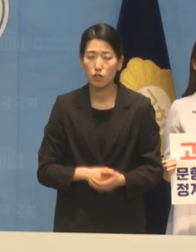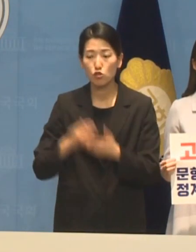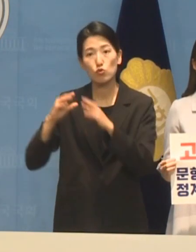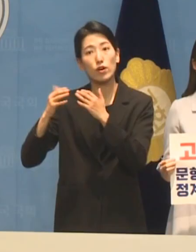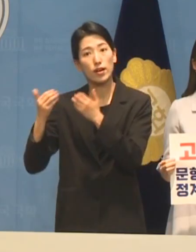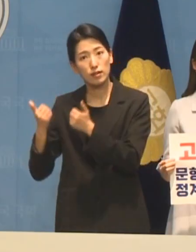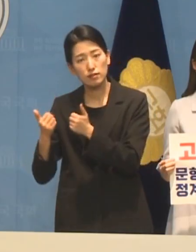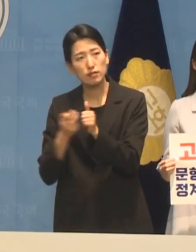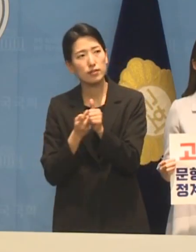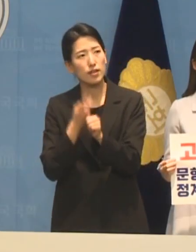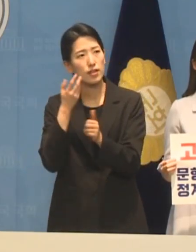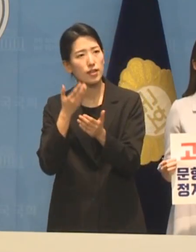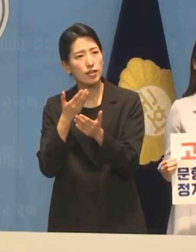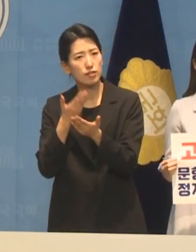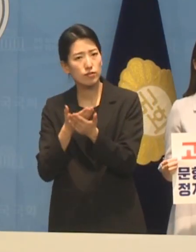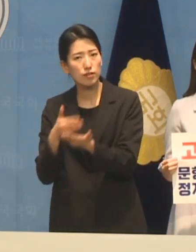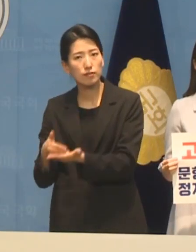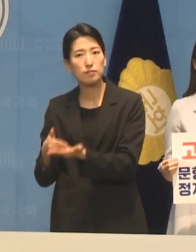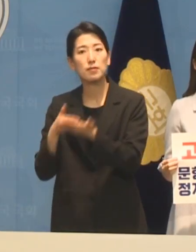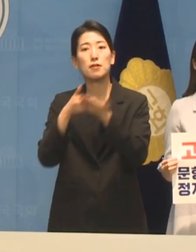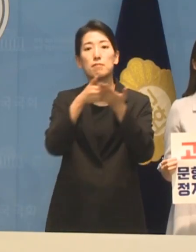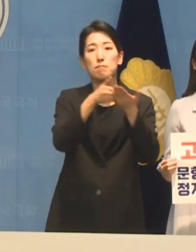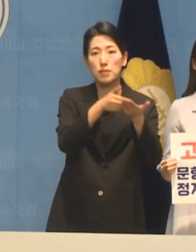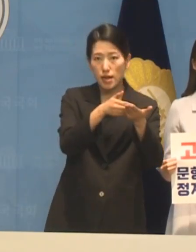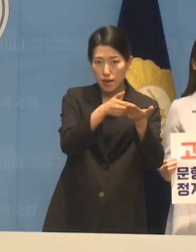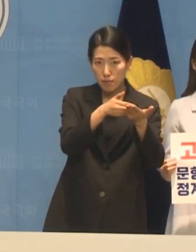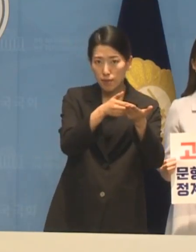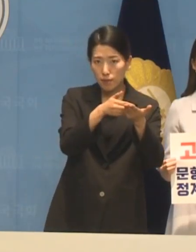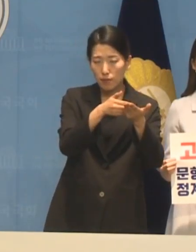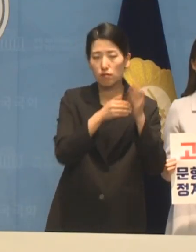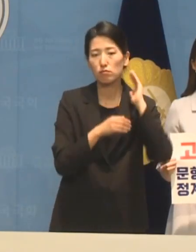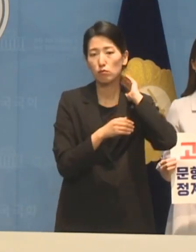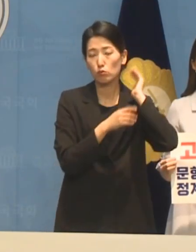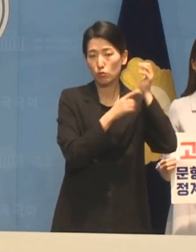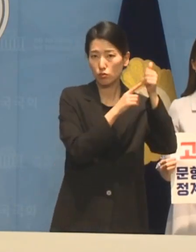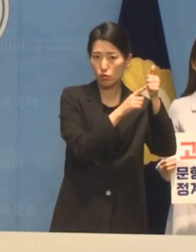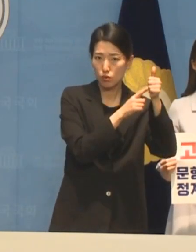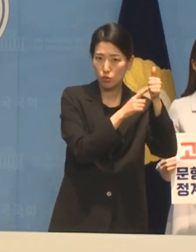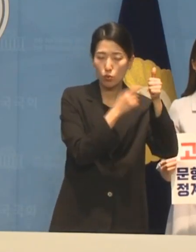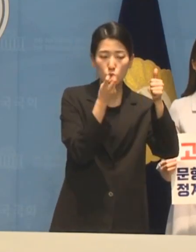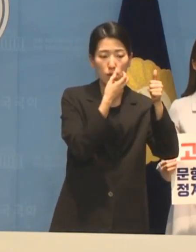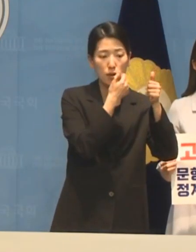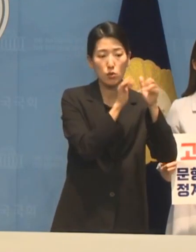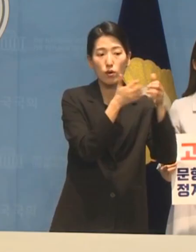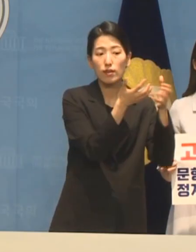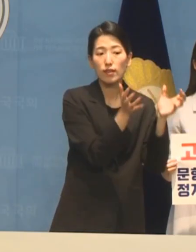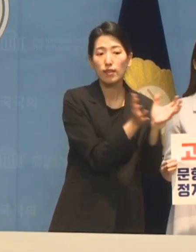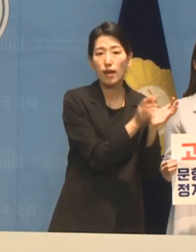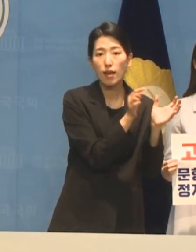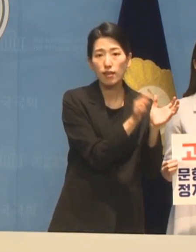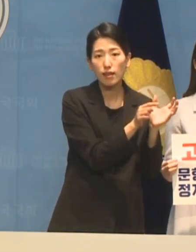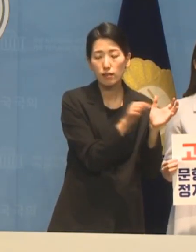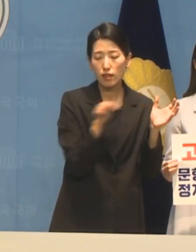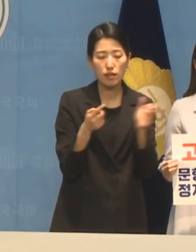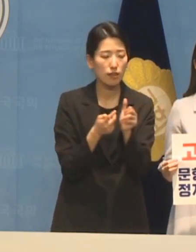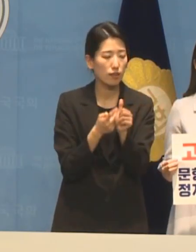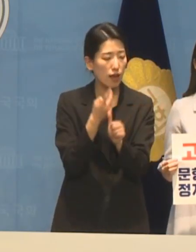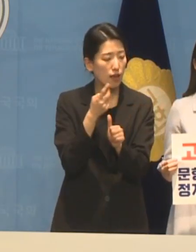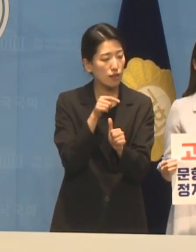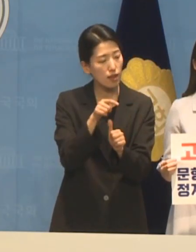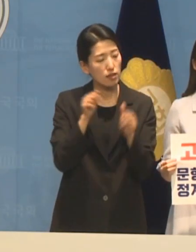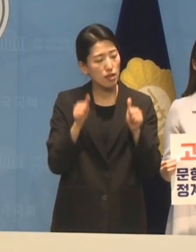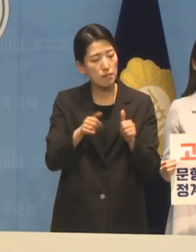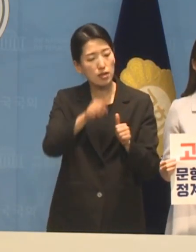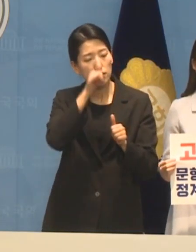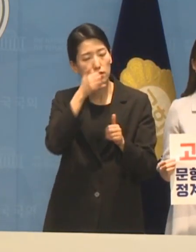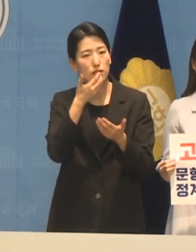의결하면 소추 서류를 피소추인인 대통령 또는 변호인단에게 송달하여야 하고 송달